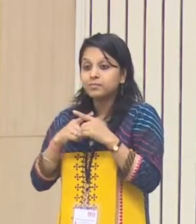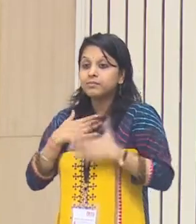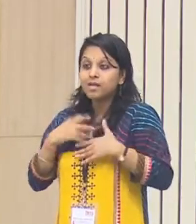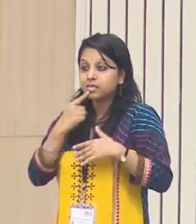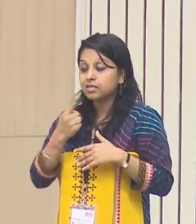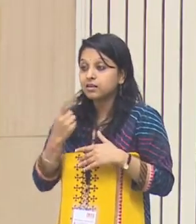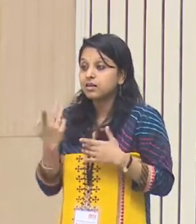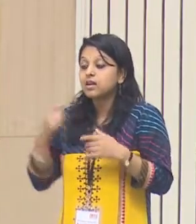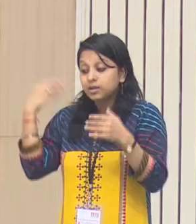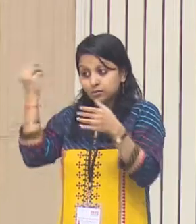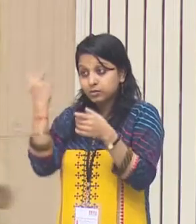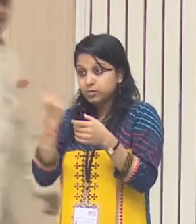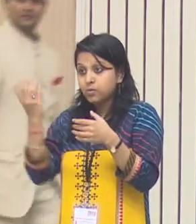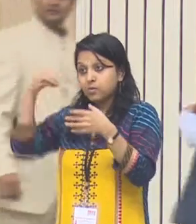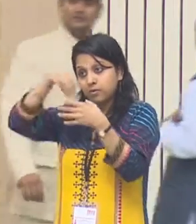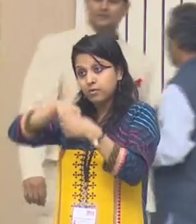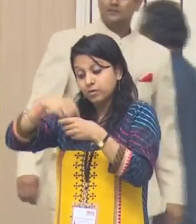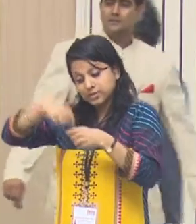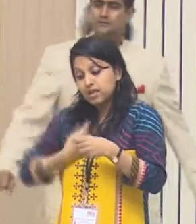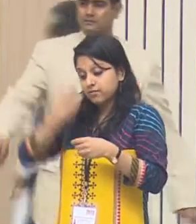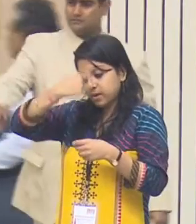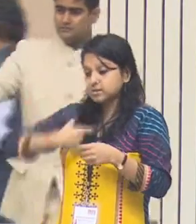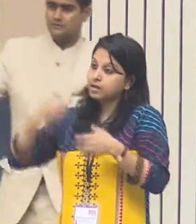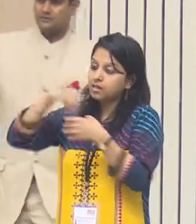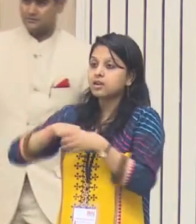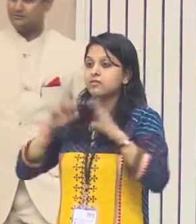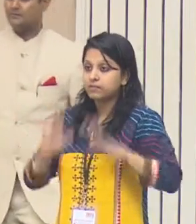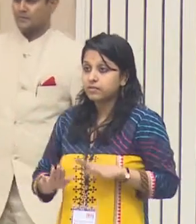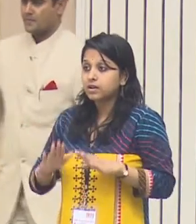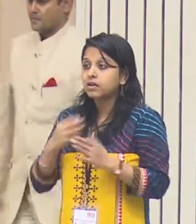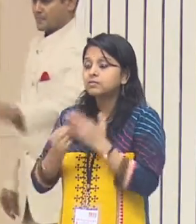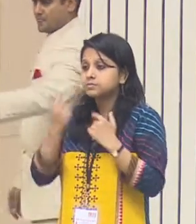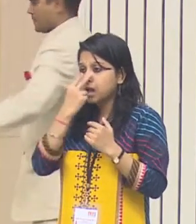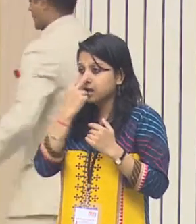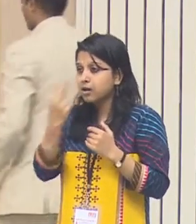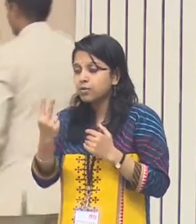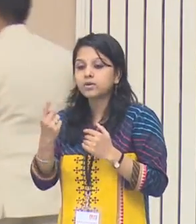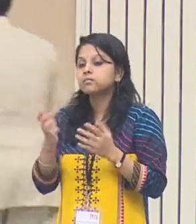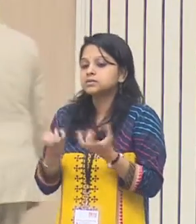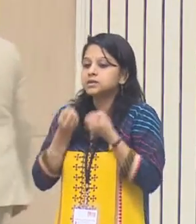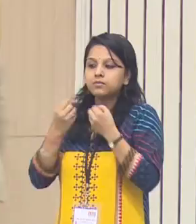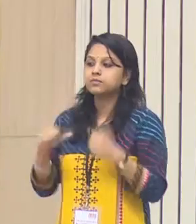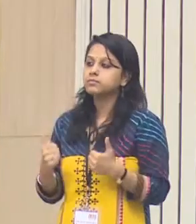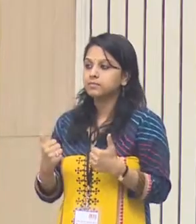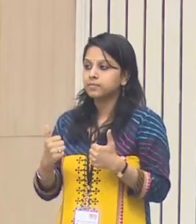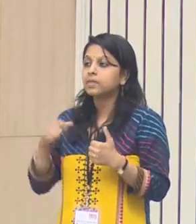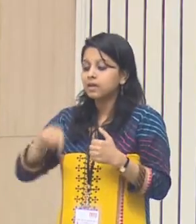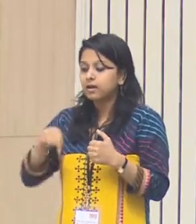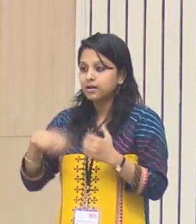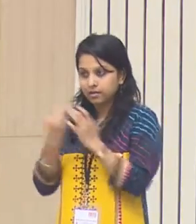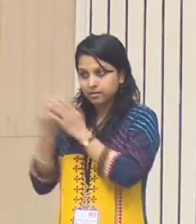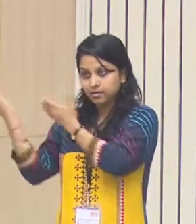कि ये दोनों चीज़ें आपके अंदर ही समर्पित हैं, आपको आँखों की भी ज़रूरत नहीं है। आइए